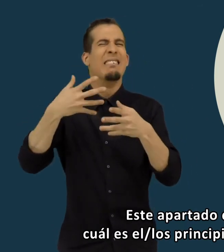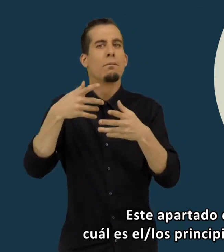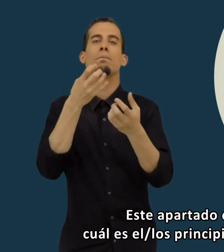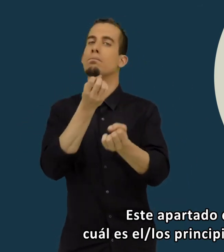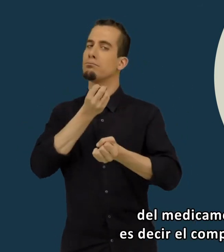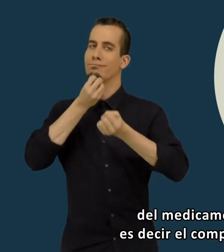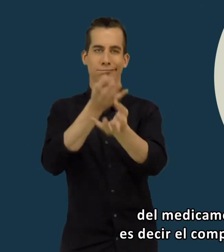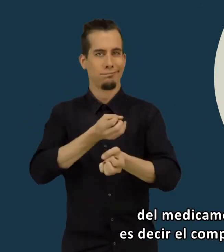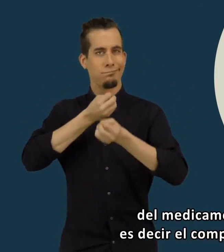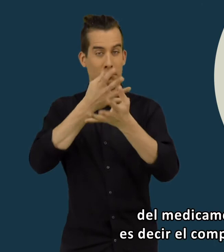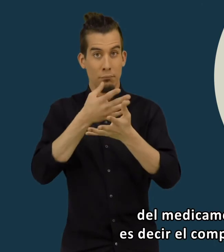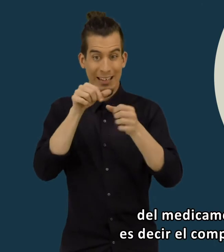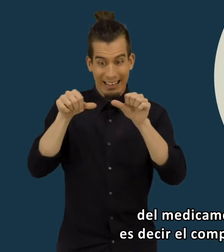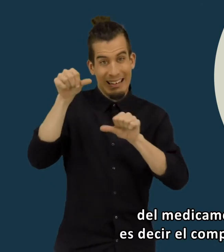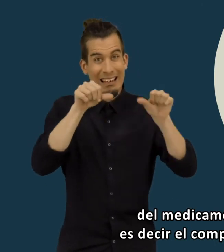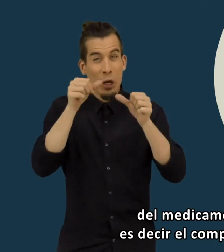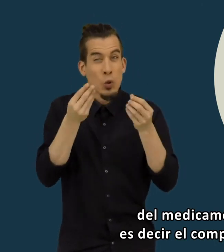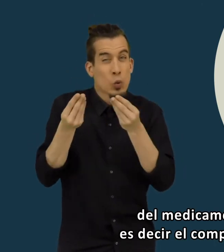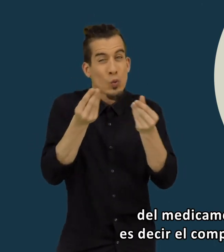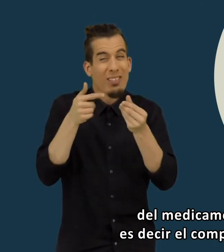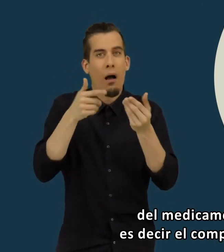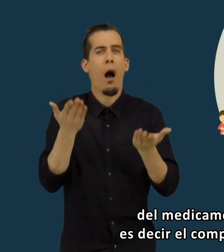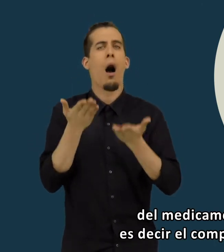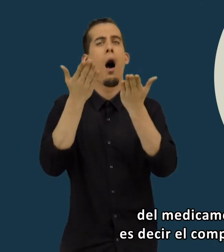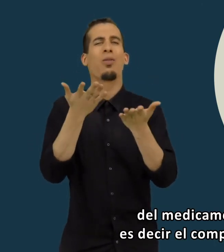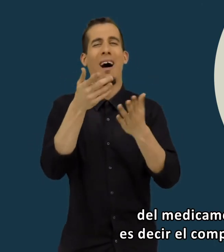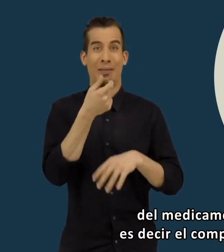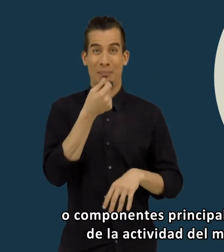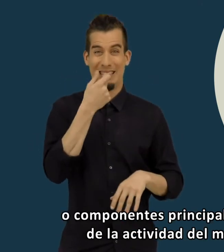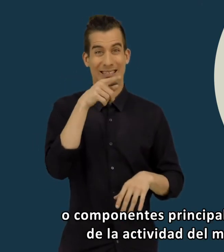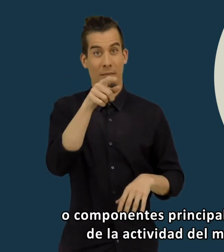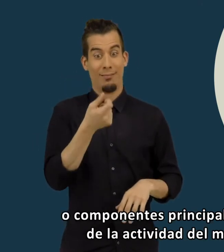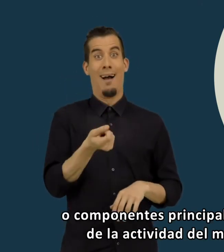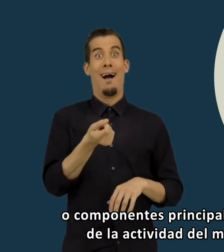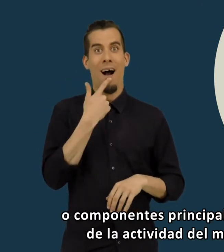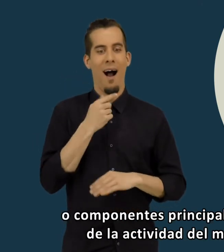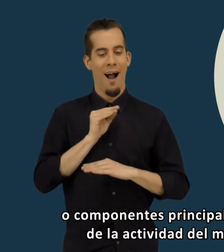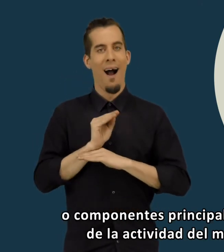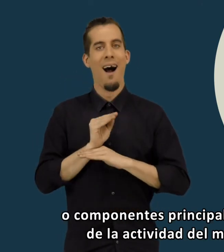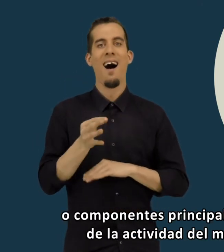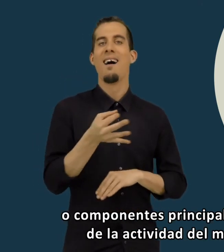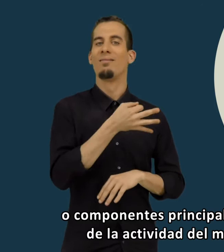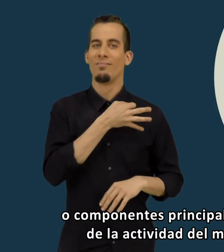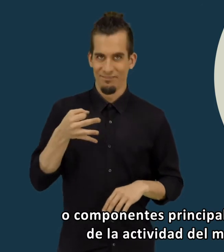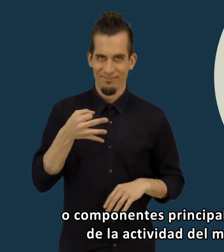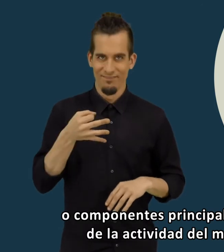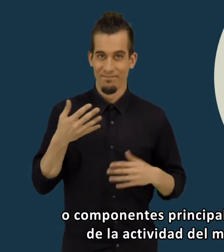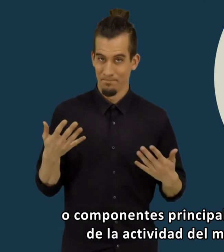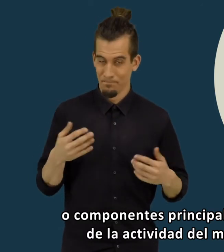medicamento. Es decir, el componente o componentes principales responsables de